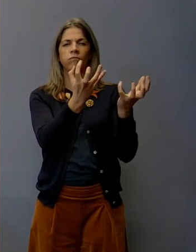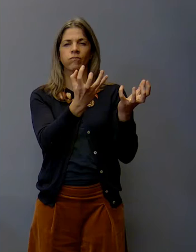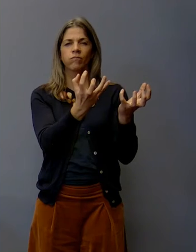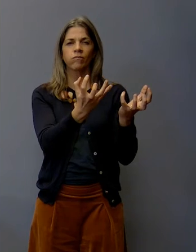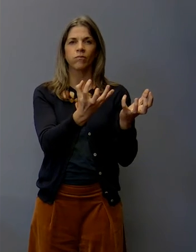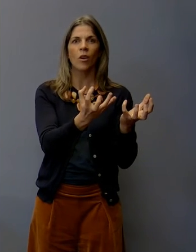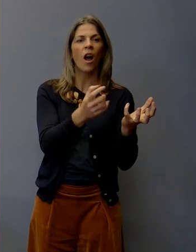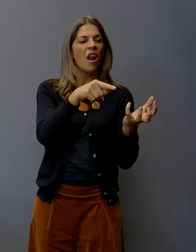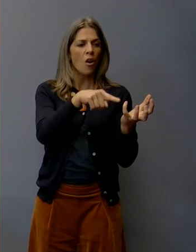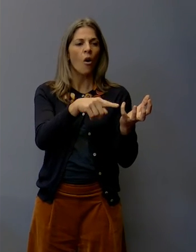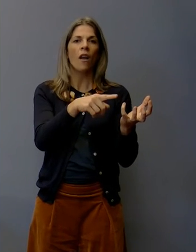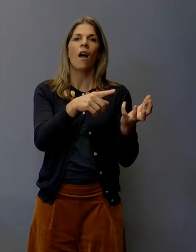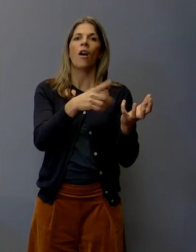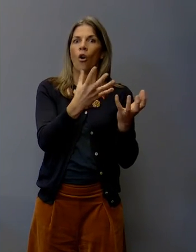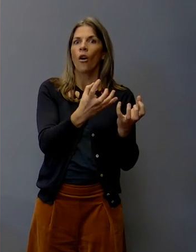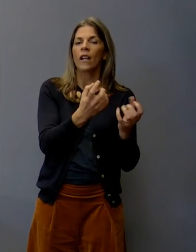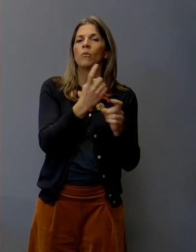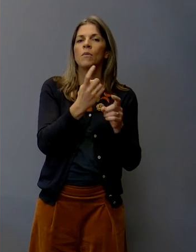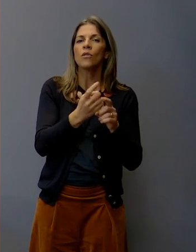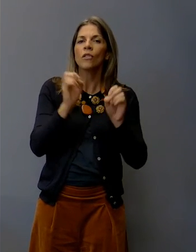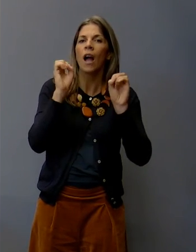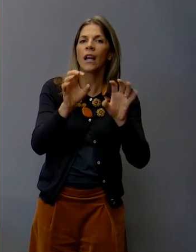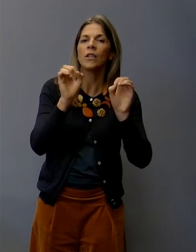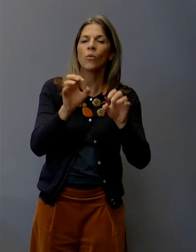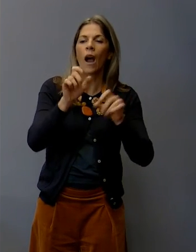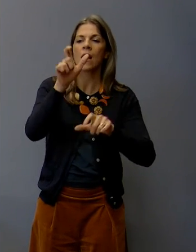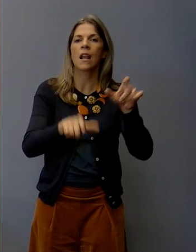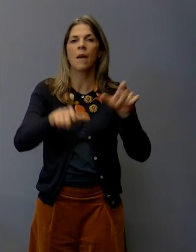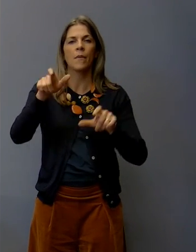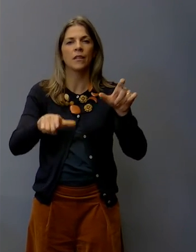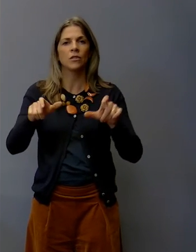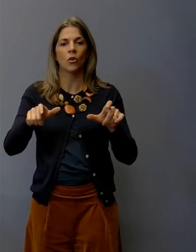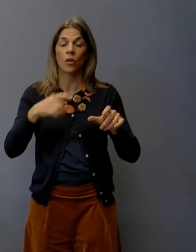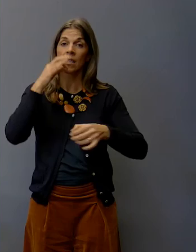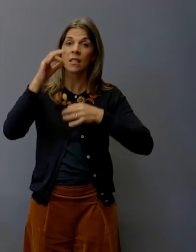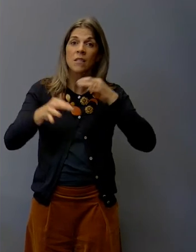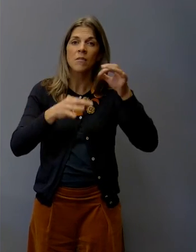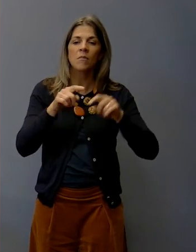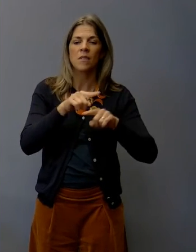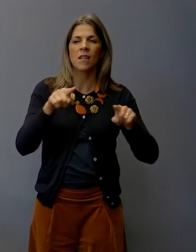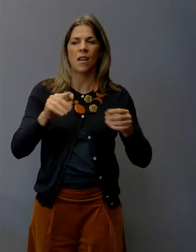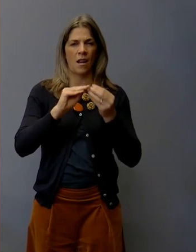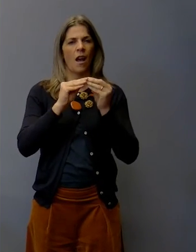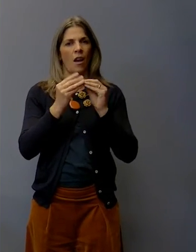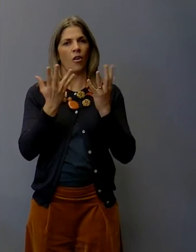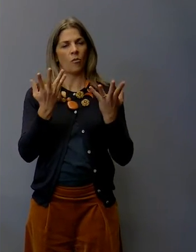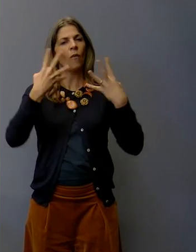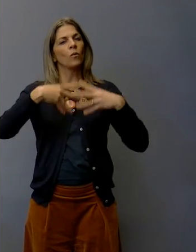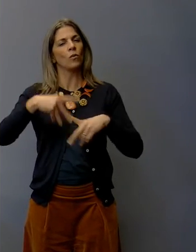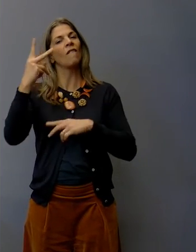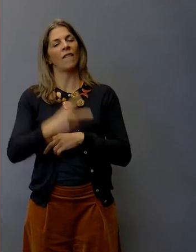accompagnare la gente alla conferenza la consapevolezza e la responsabilità e voler provare a costruire qualcosa di diverso con